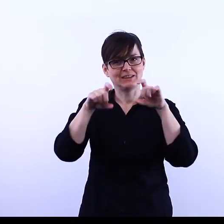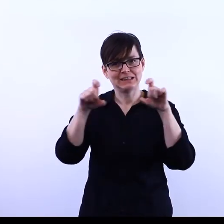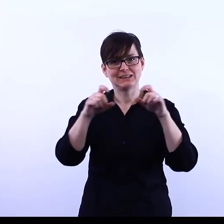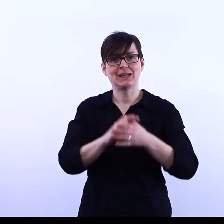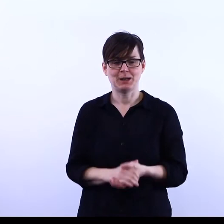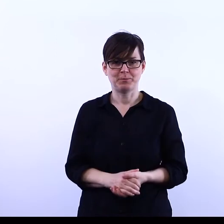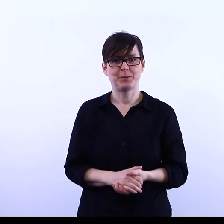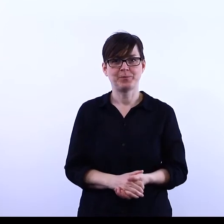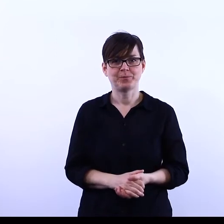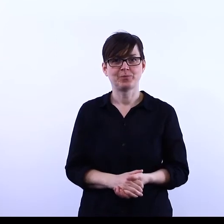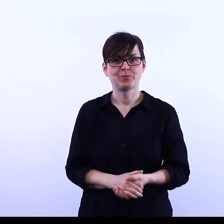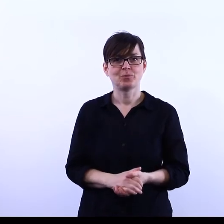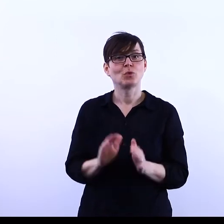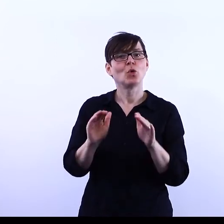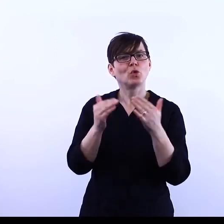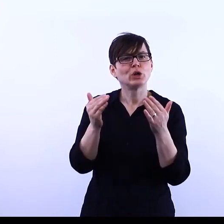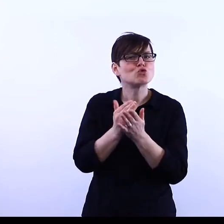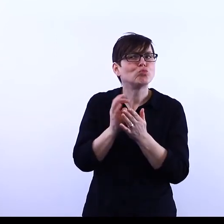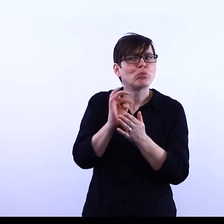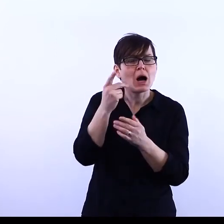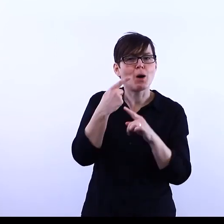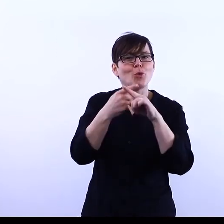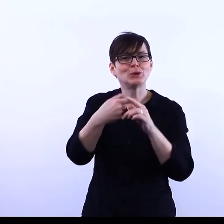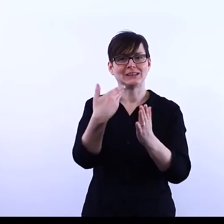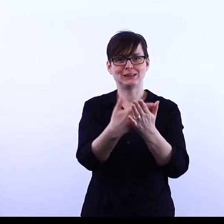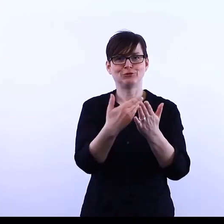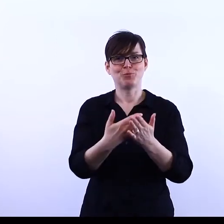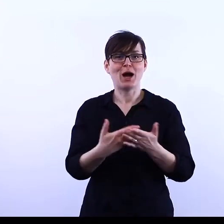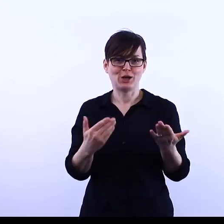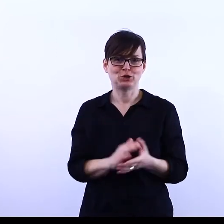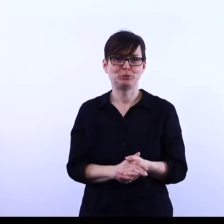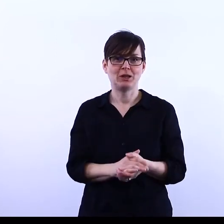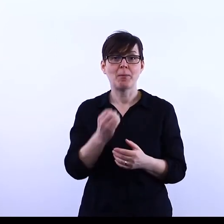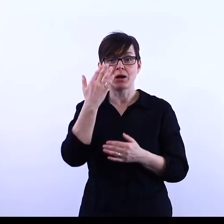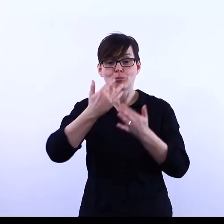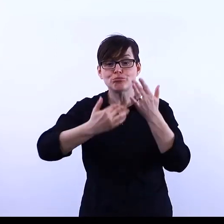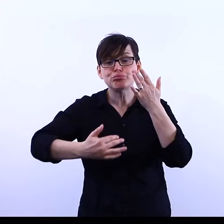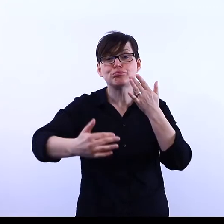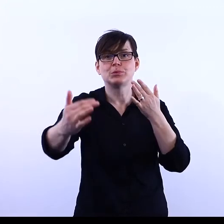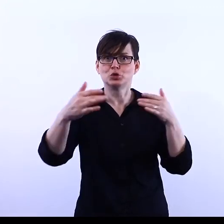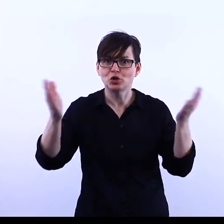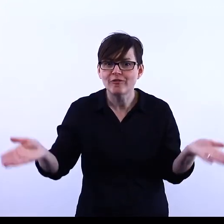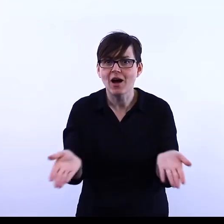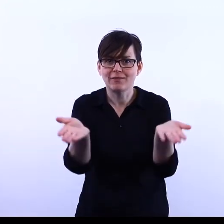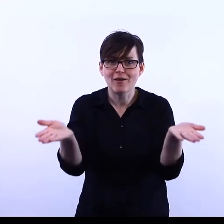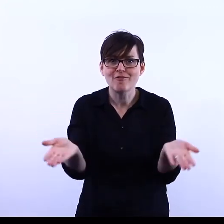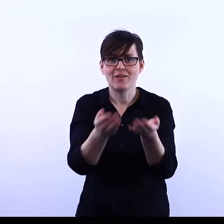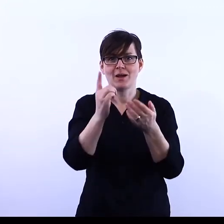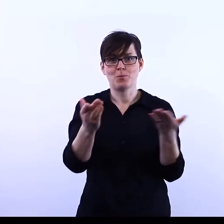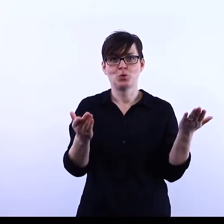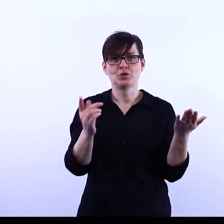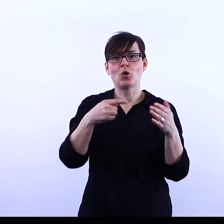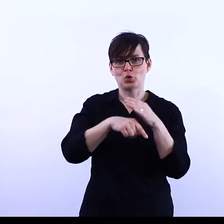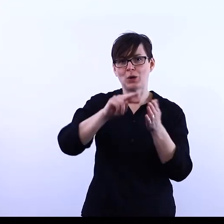bereits einige erste positive Beispiele. Man muss das natürlich in den laufenden Jahren jetzt ganz stark vorantreiben, auch aus der Technikbranche